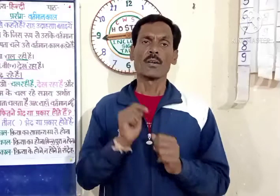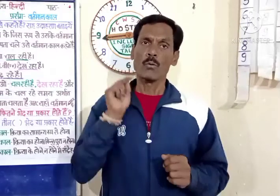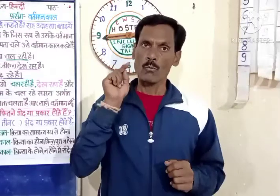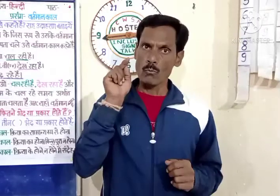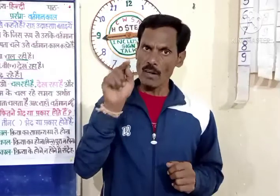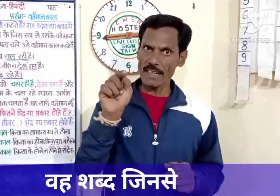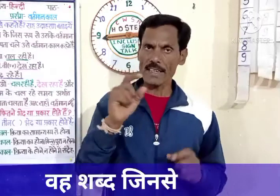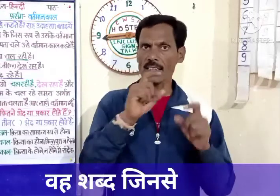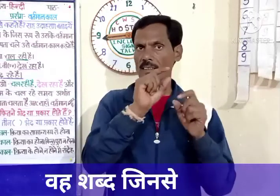वह